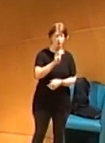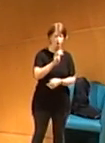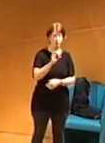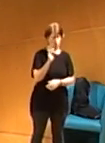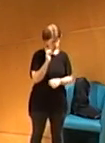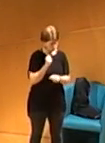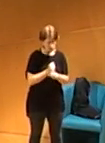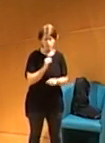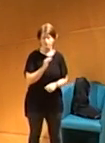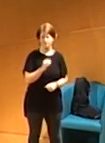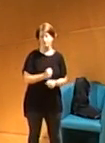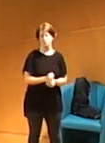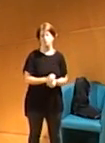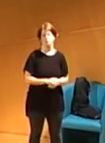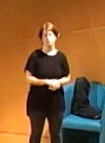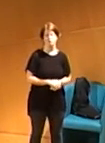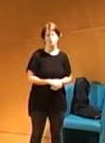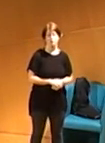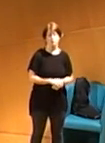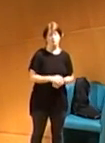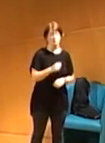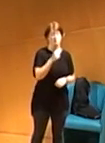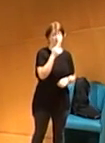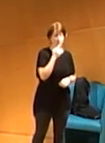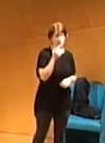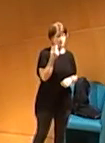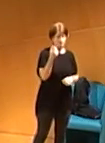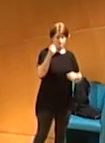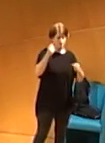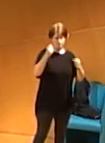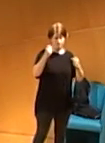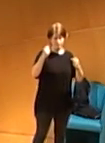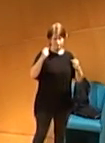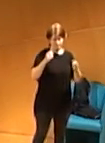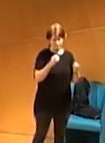Ce qui a des effets secondaires.